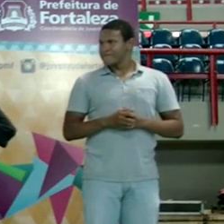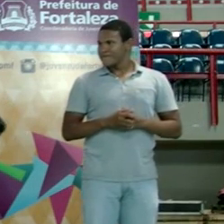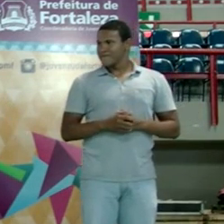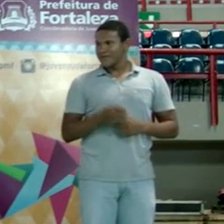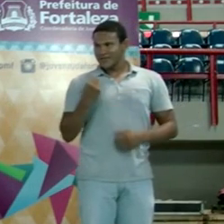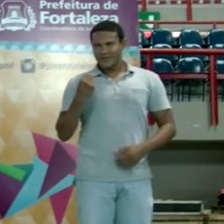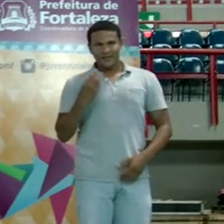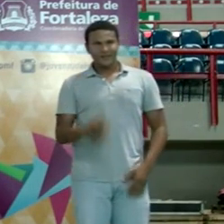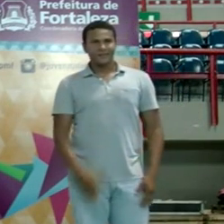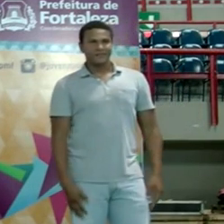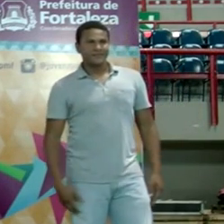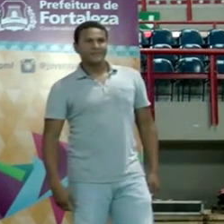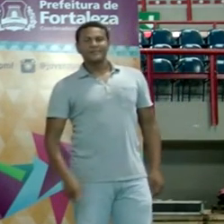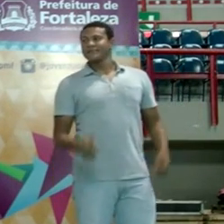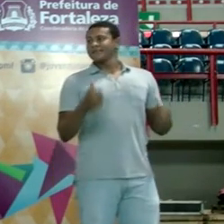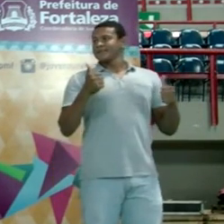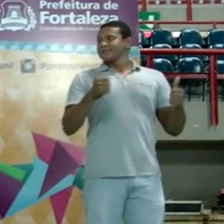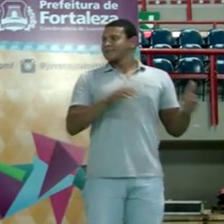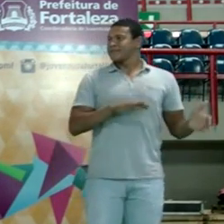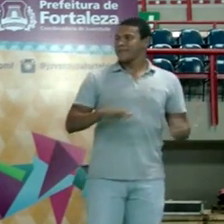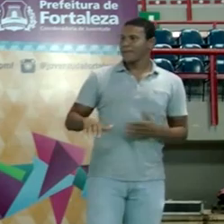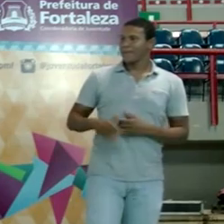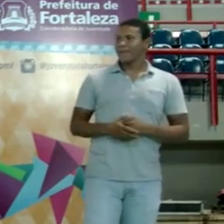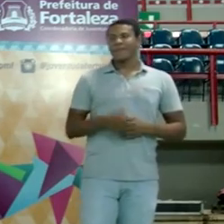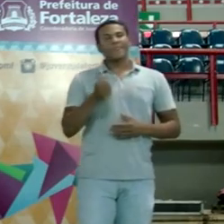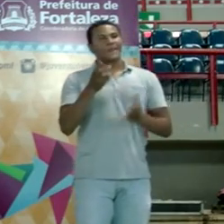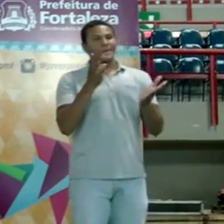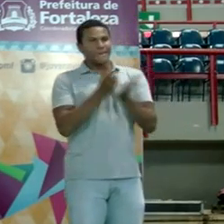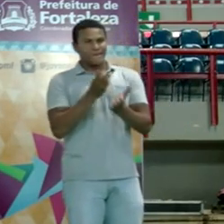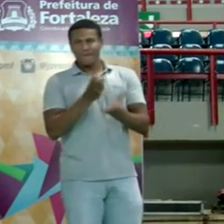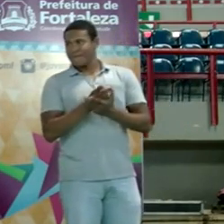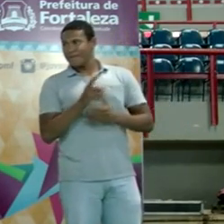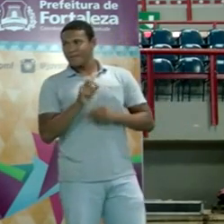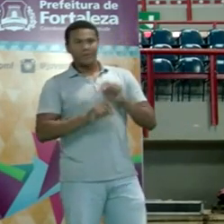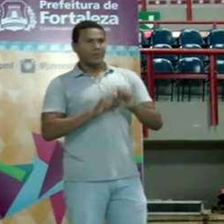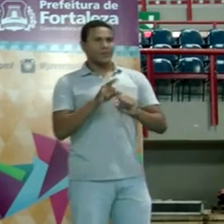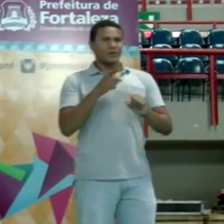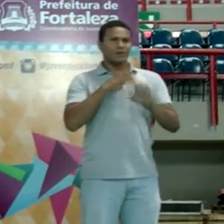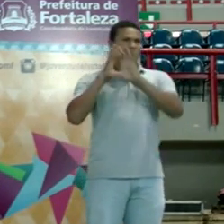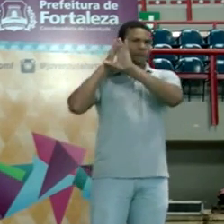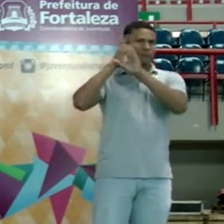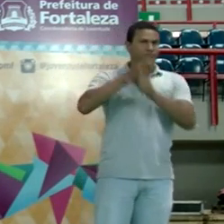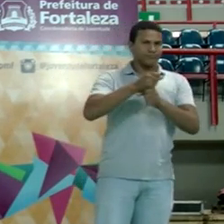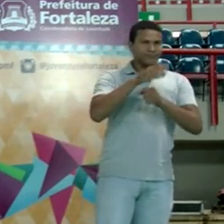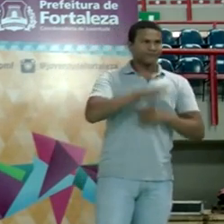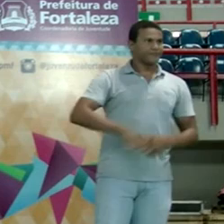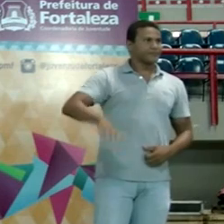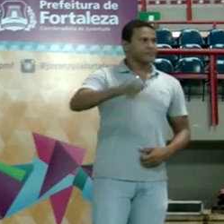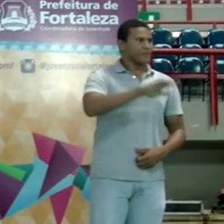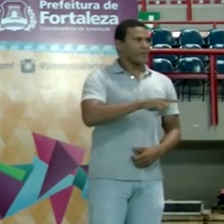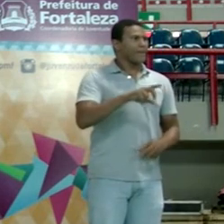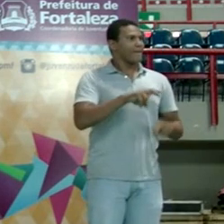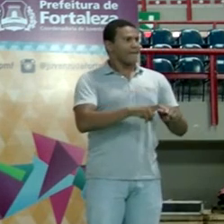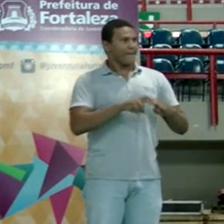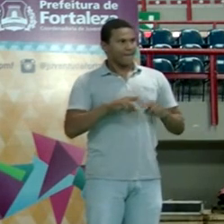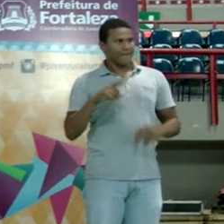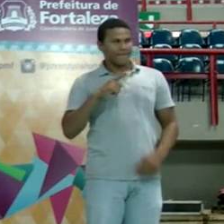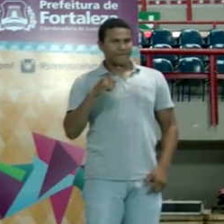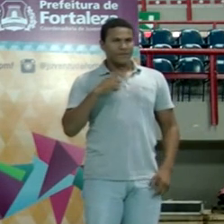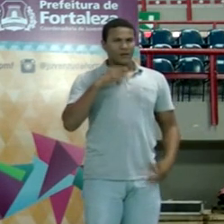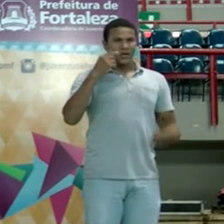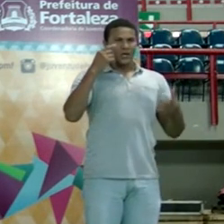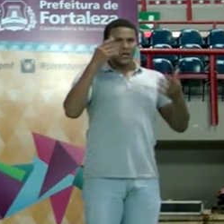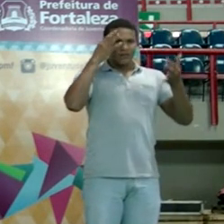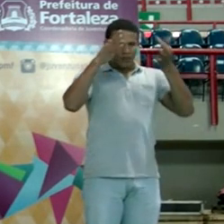eu vi que o negócio estava bom. Pessoal, mas vamos por sério. Hoje a gente vai fazer uma revisão geral. Então a gente vai pegar